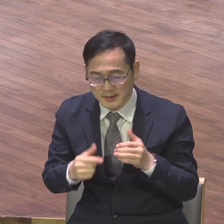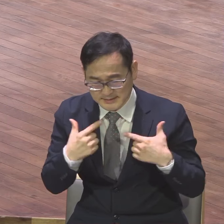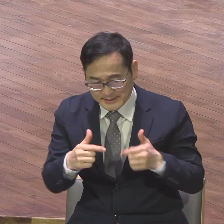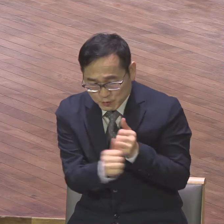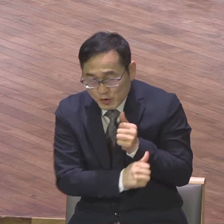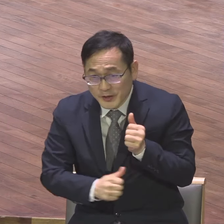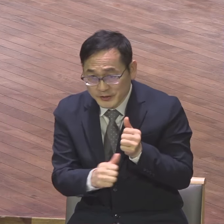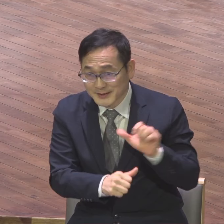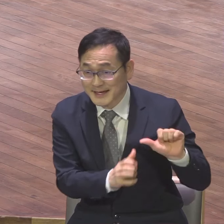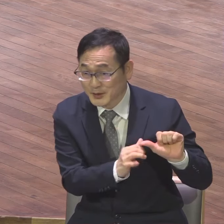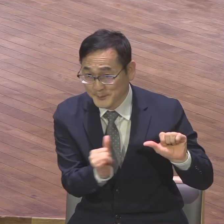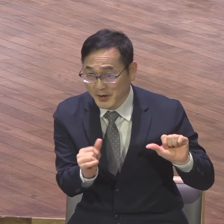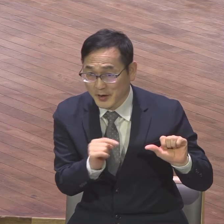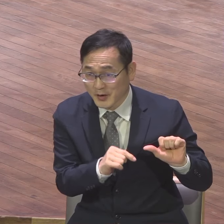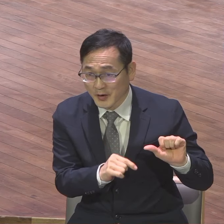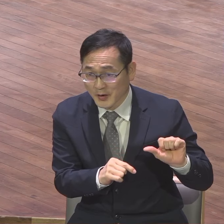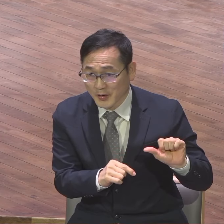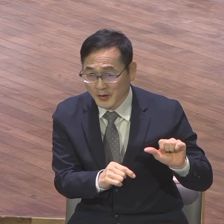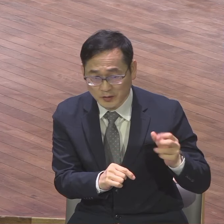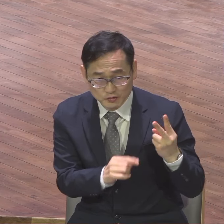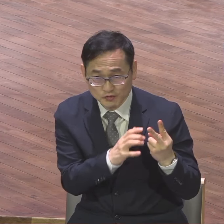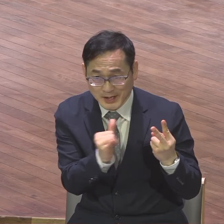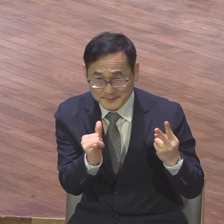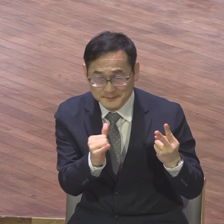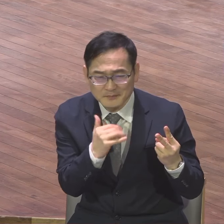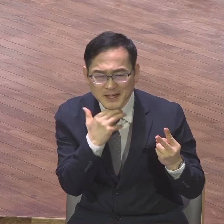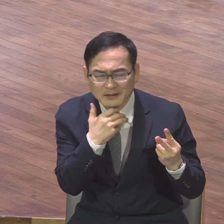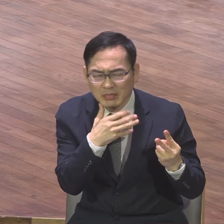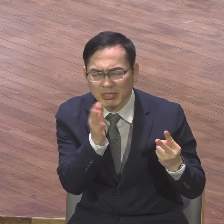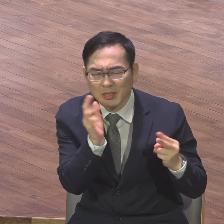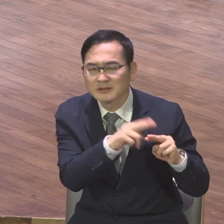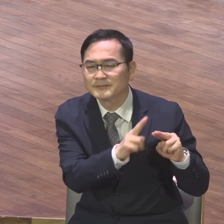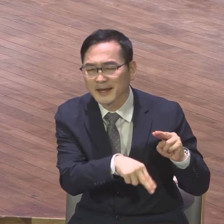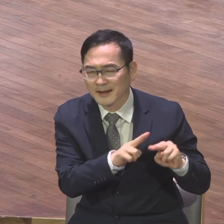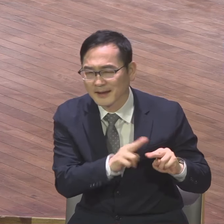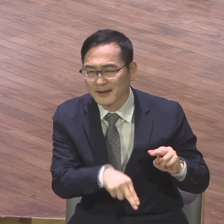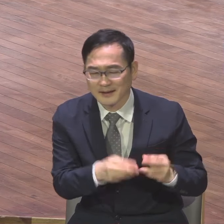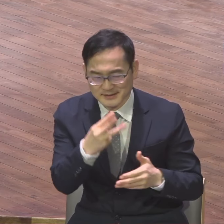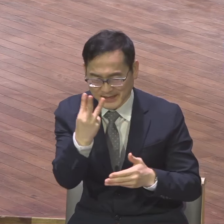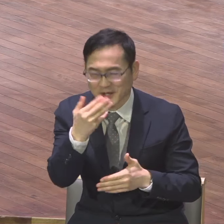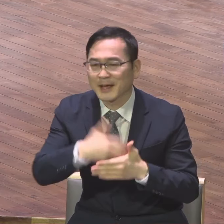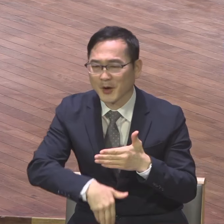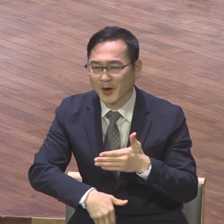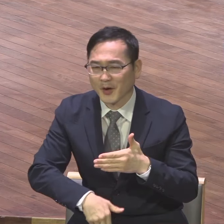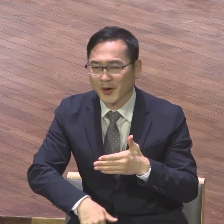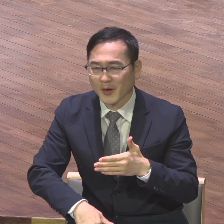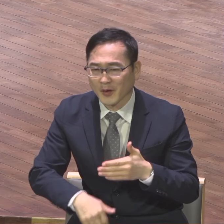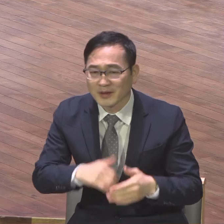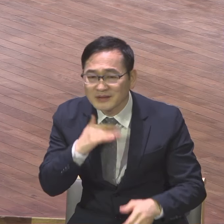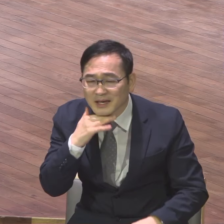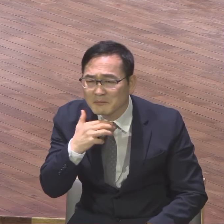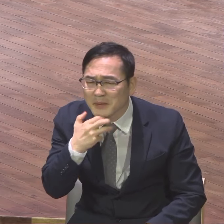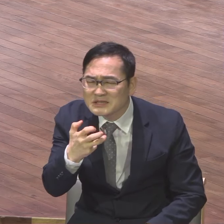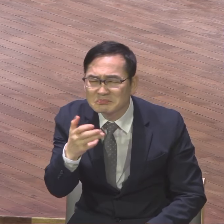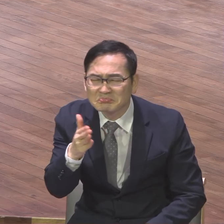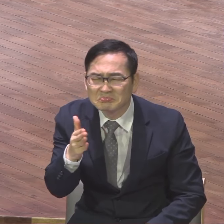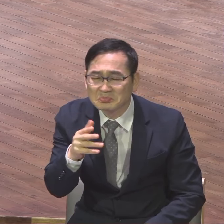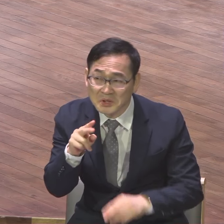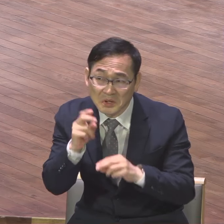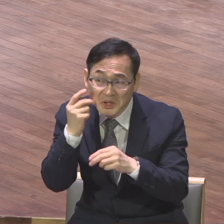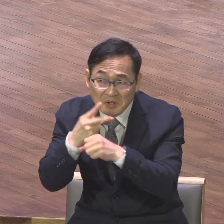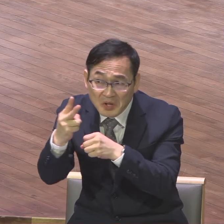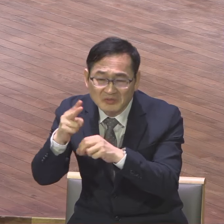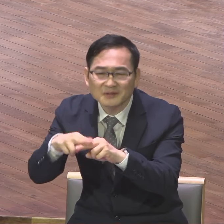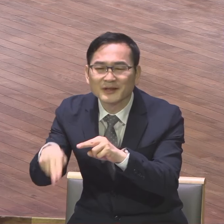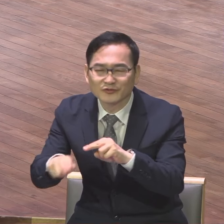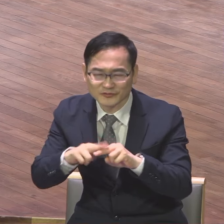두 명은 83살 두 살로 은퇴를 했고 세 명 남았는데 그것도 80이다. 2년 후에 나도